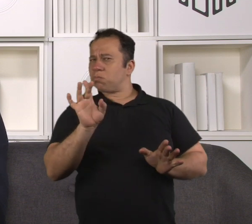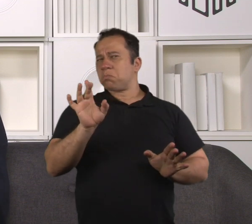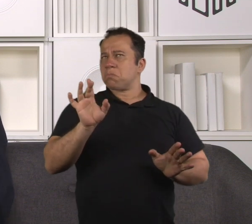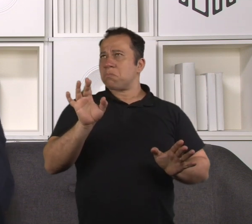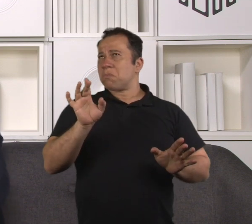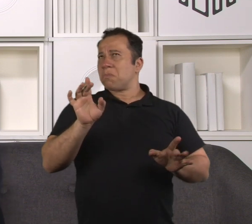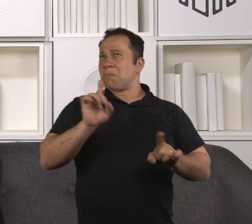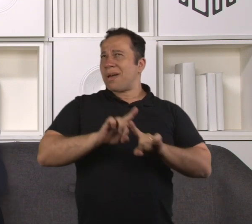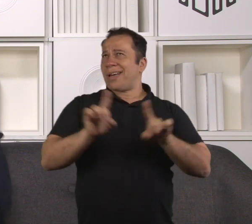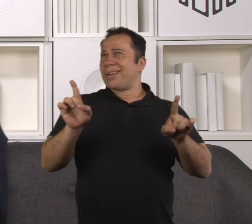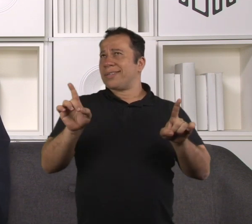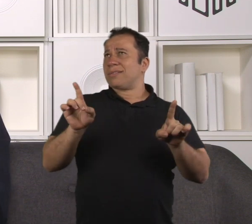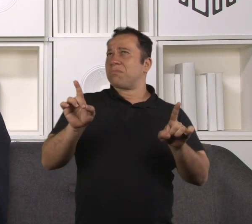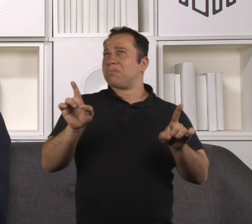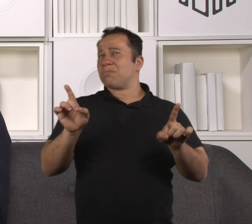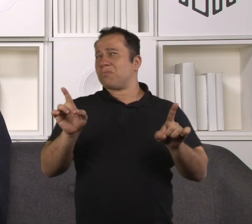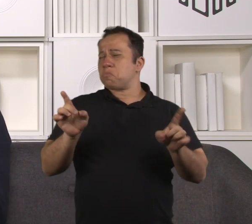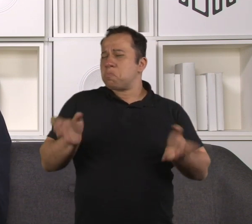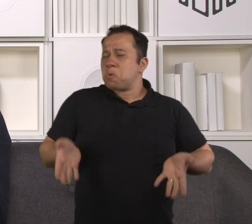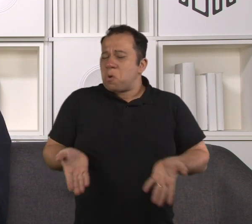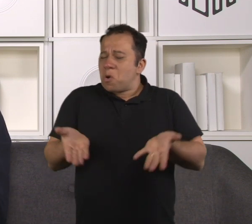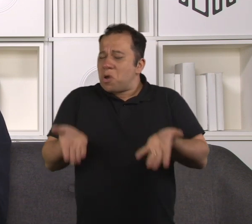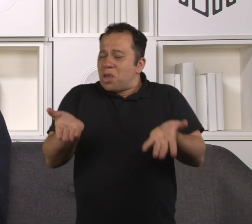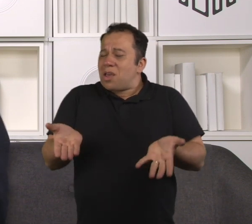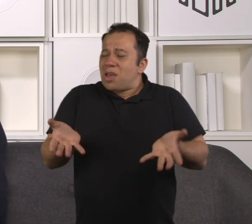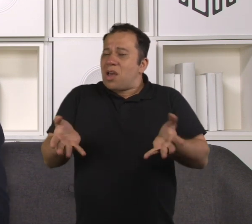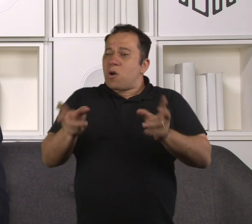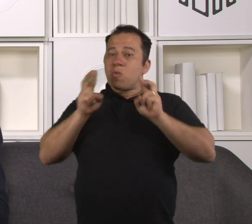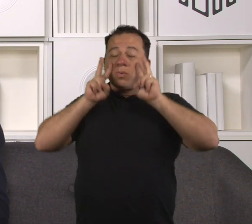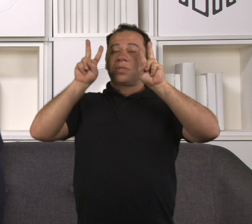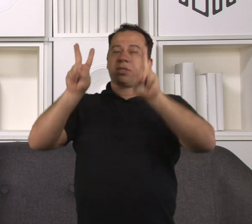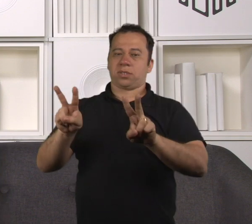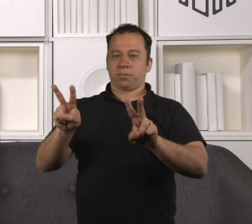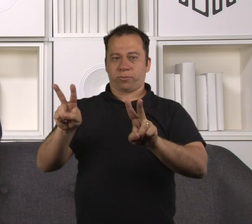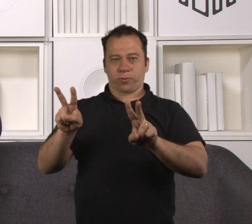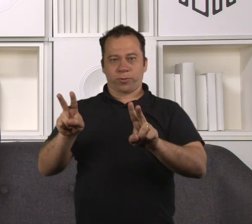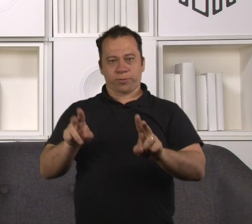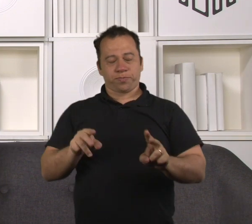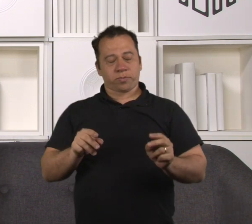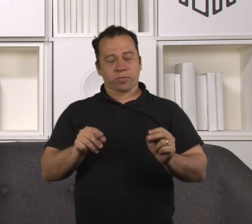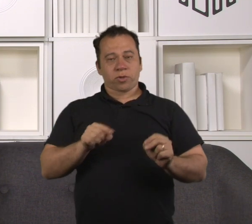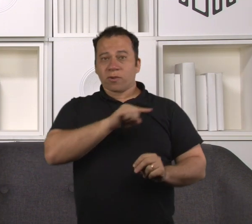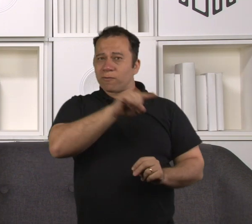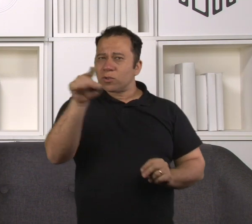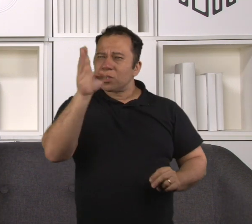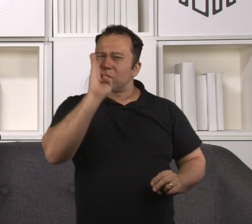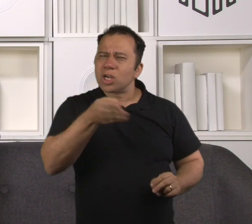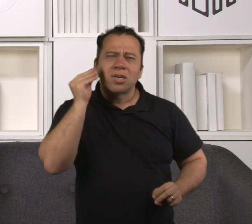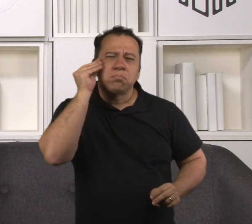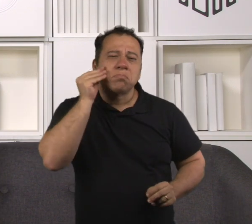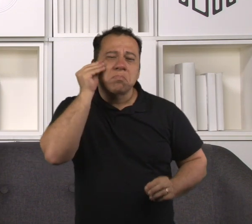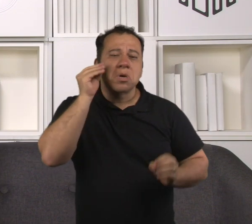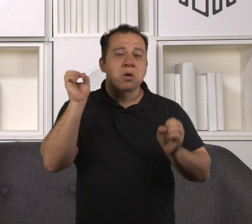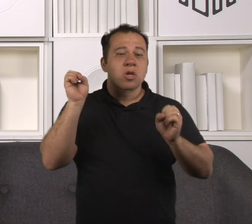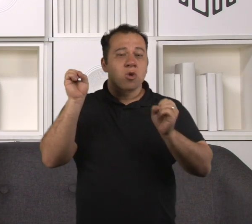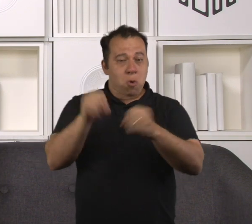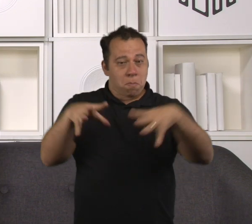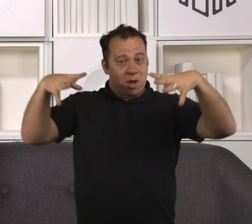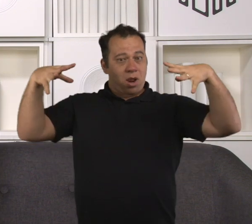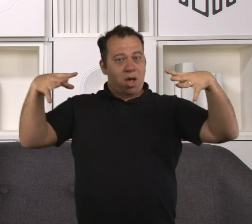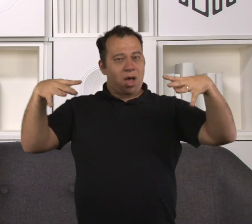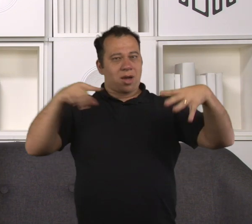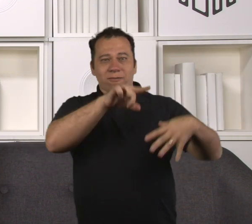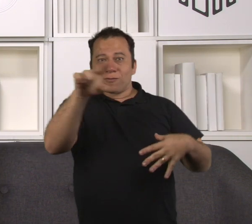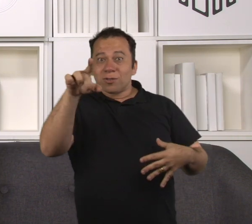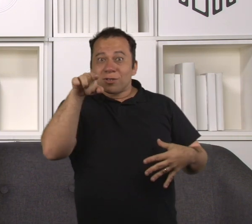testemunho. Você já viu um milagre acontecer? Você já presenciou um milagre? Você tem um testemunho